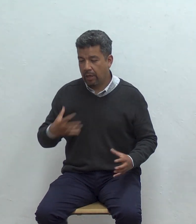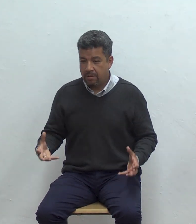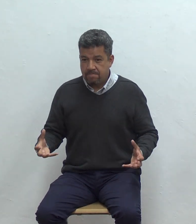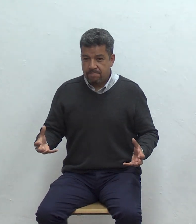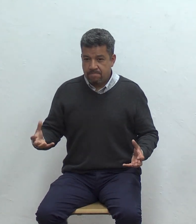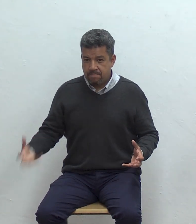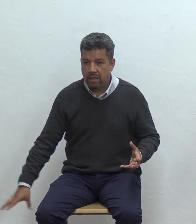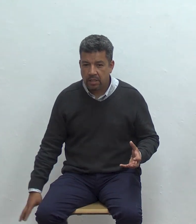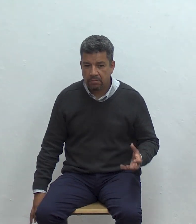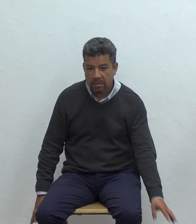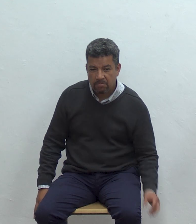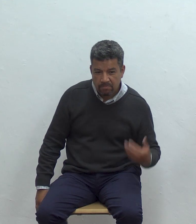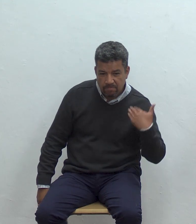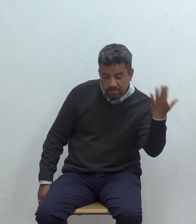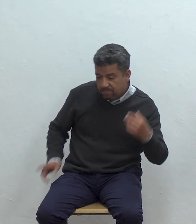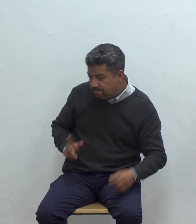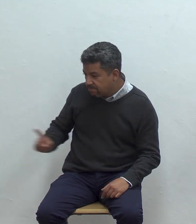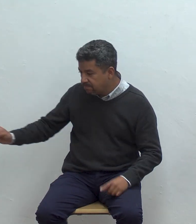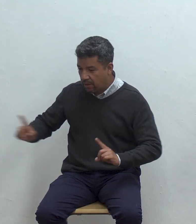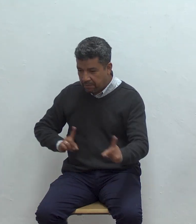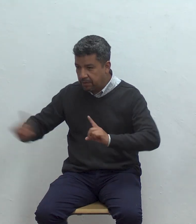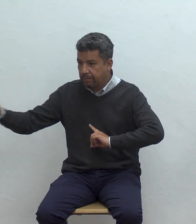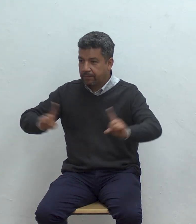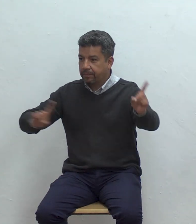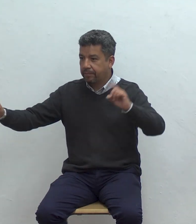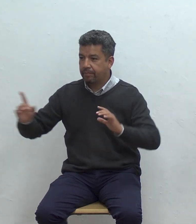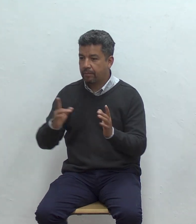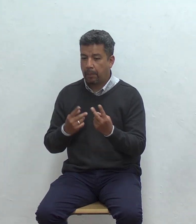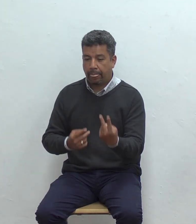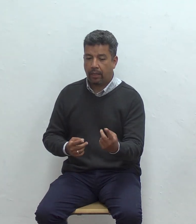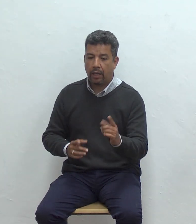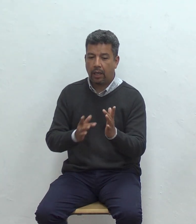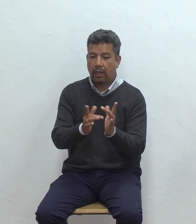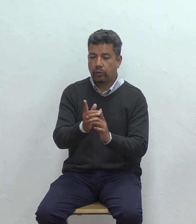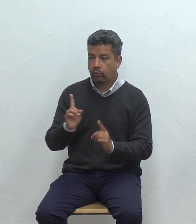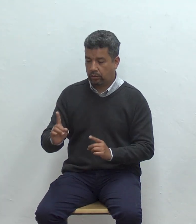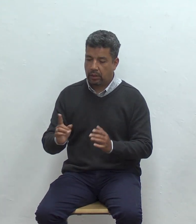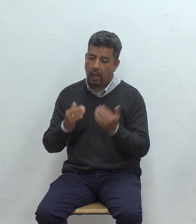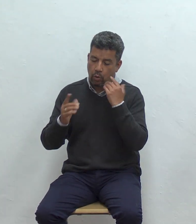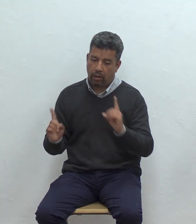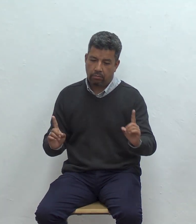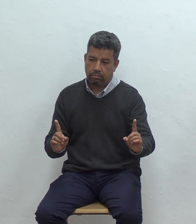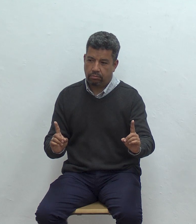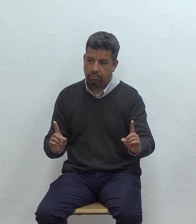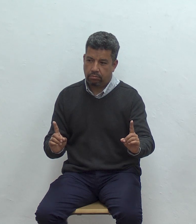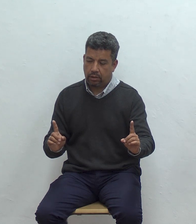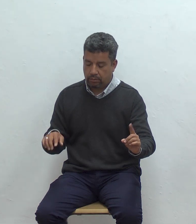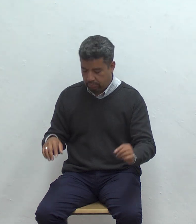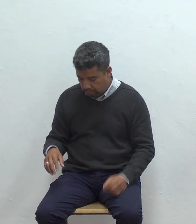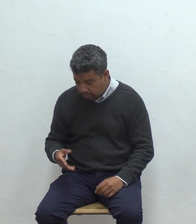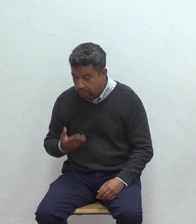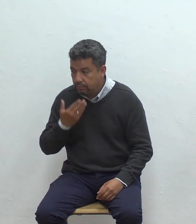quedó solo Jesús y la mujer que estaba en medio. Y enderezándose, Jesús, y no oyendo a nadie, sino a la mujer, le